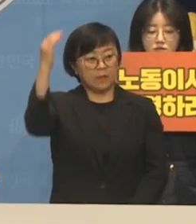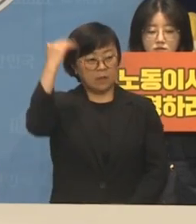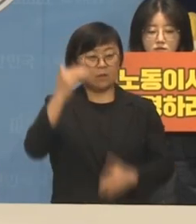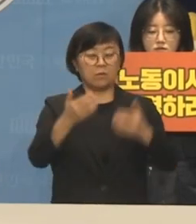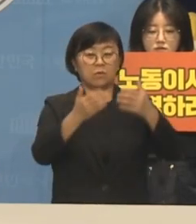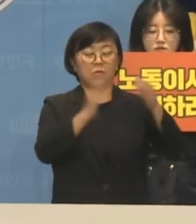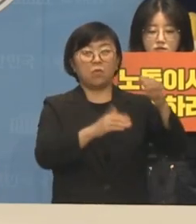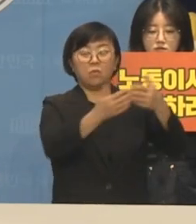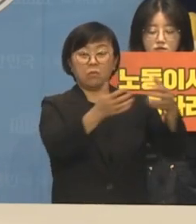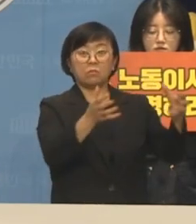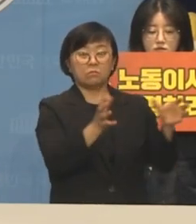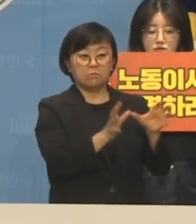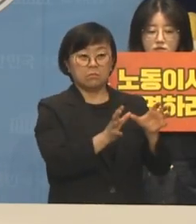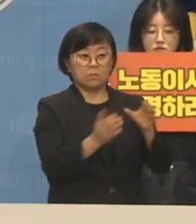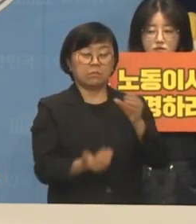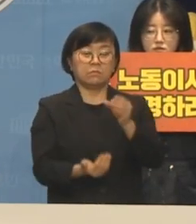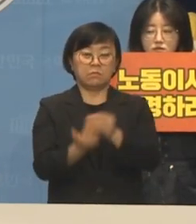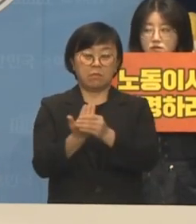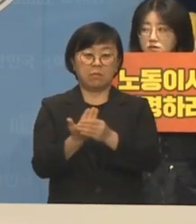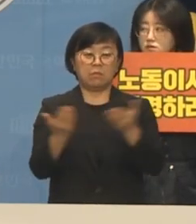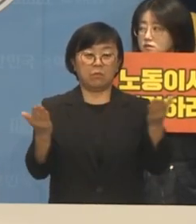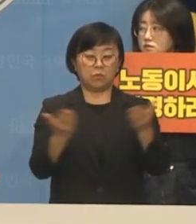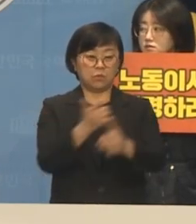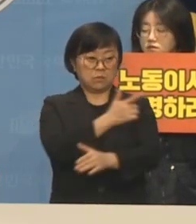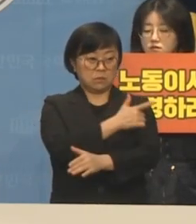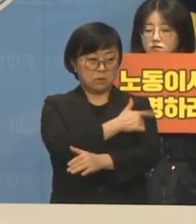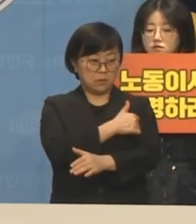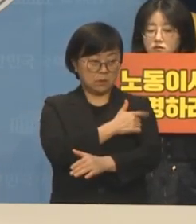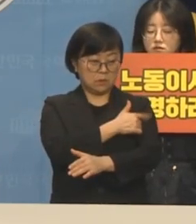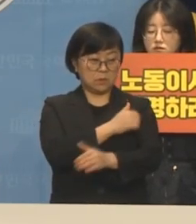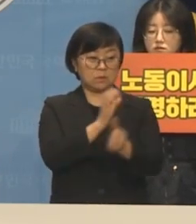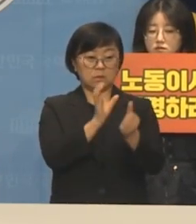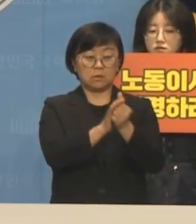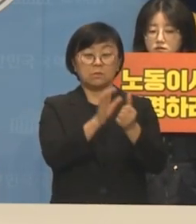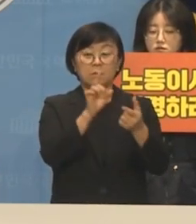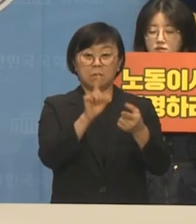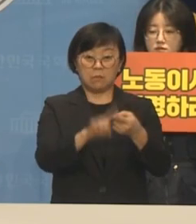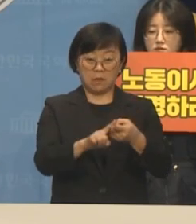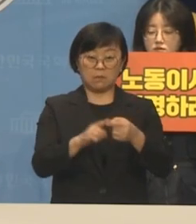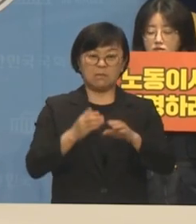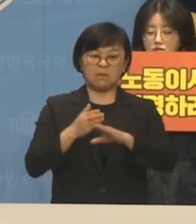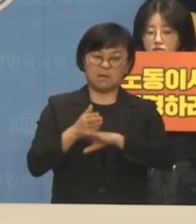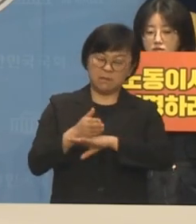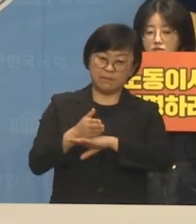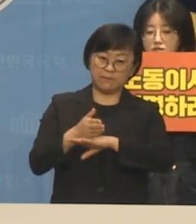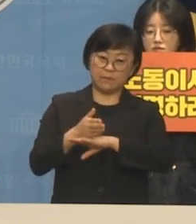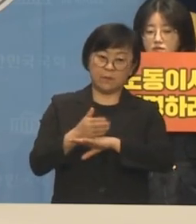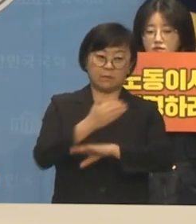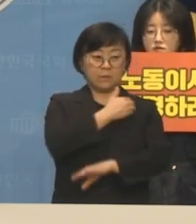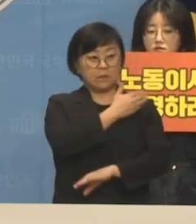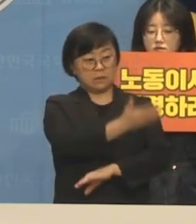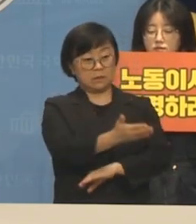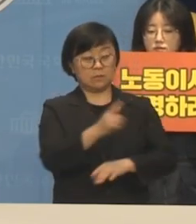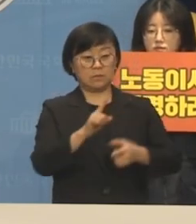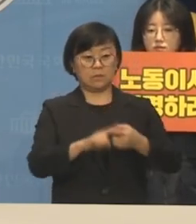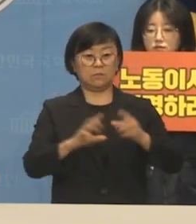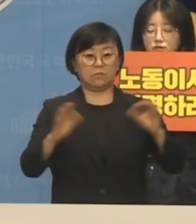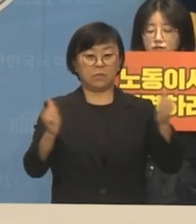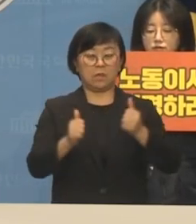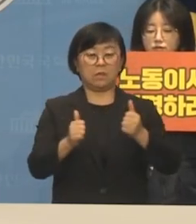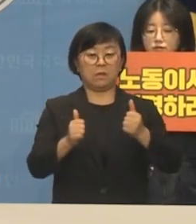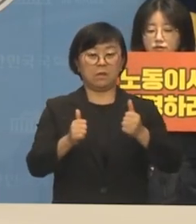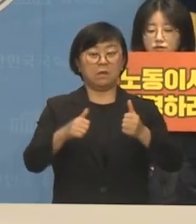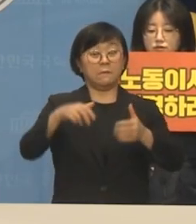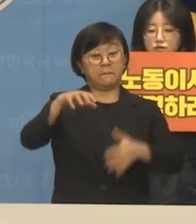공공기관, 기타 공공기관에서 벌어지고 있는 노동이사 선임에 대한 늑장 그리고 방기에 대해서 국회